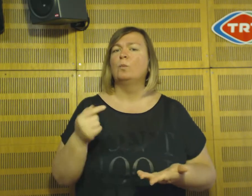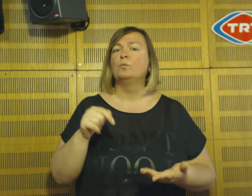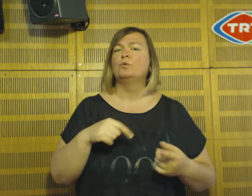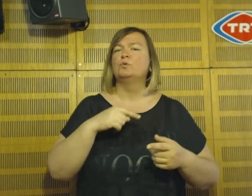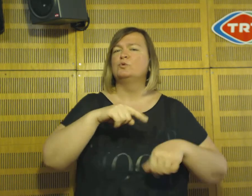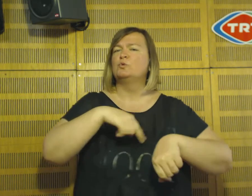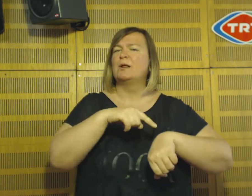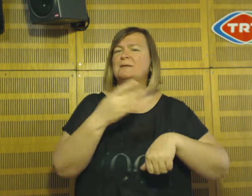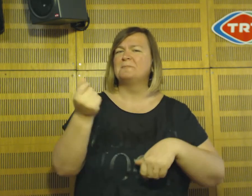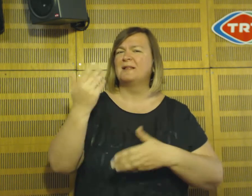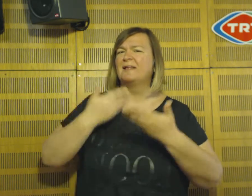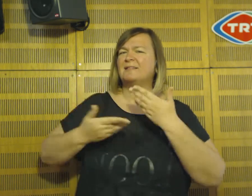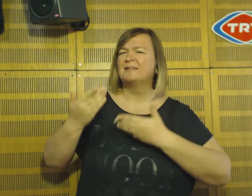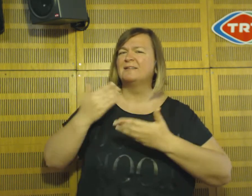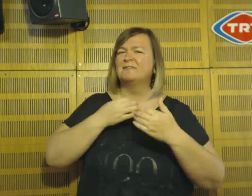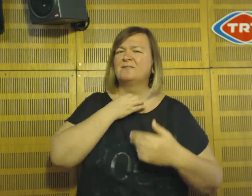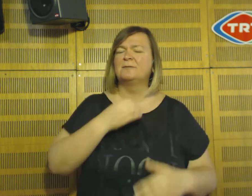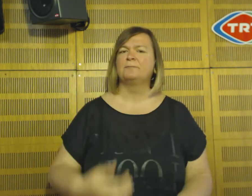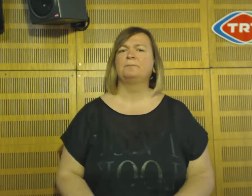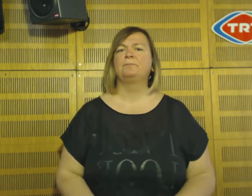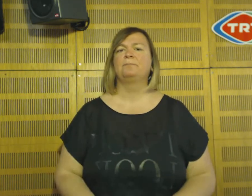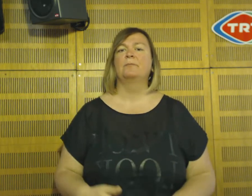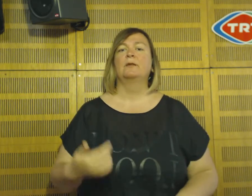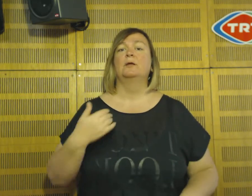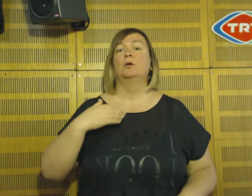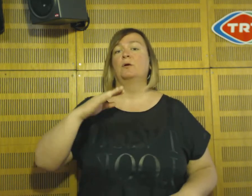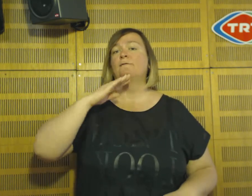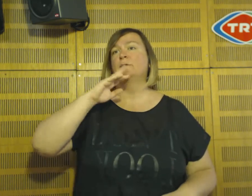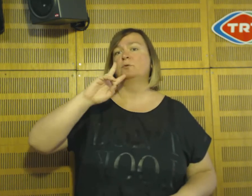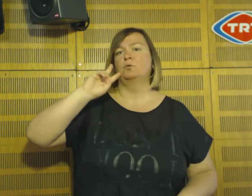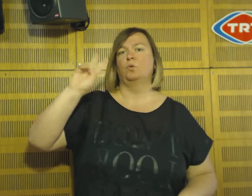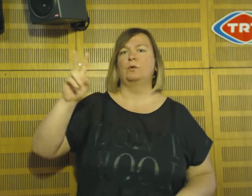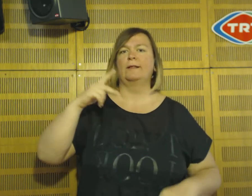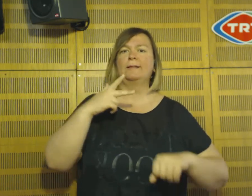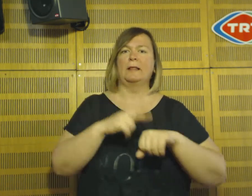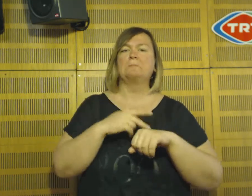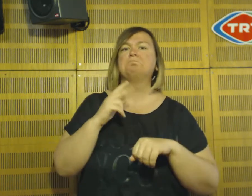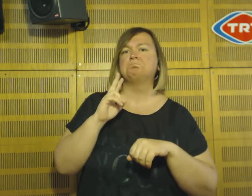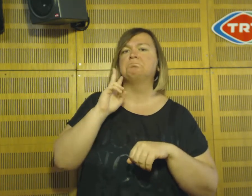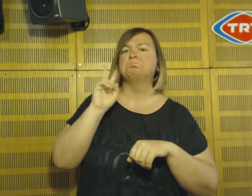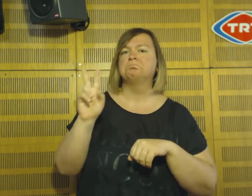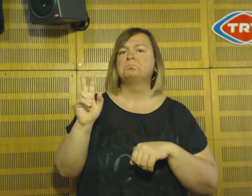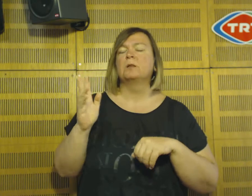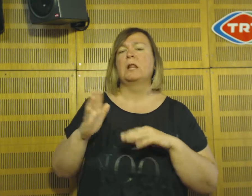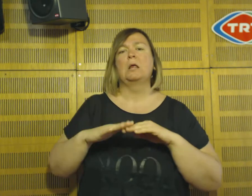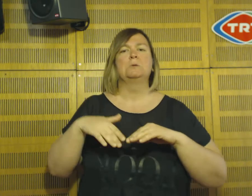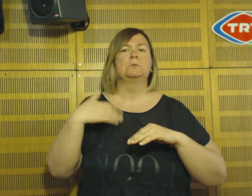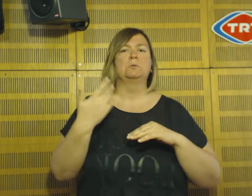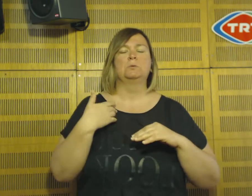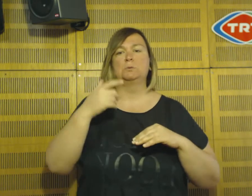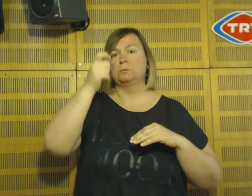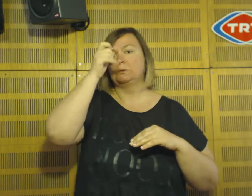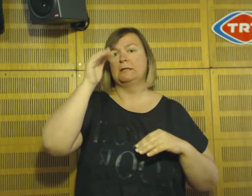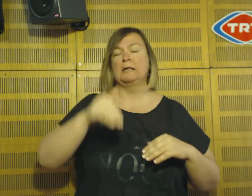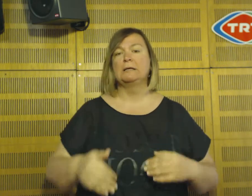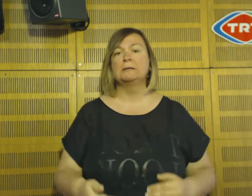biraz anlatabilir misiniz bize? Biz bunu yurt dışında gördük, deneyimledik, baktık. Daha sonra geldik.